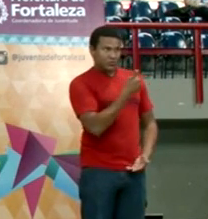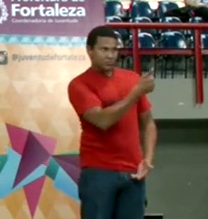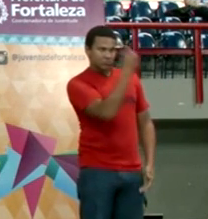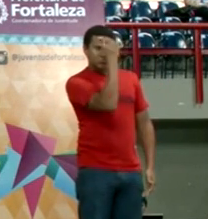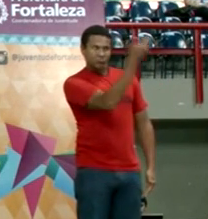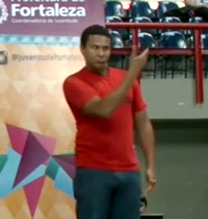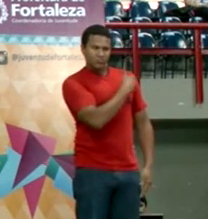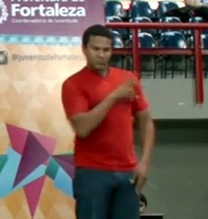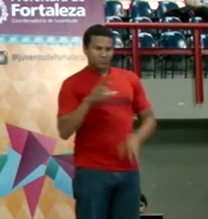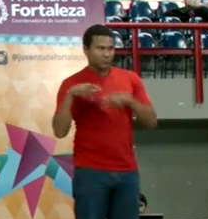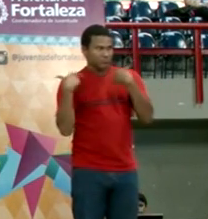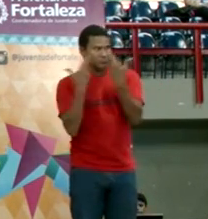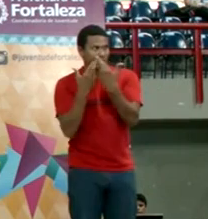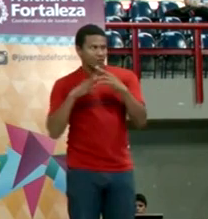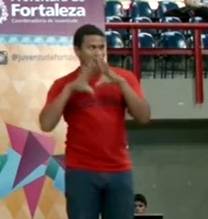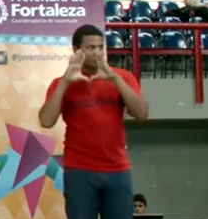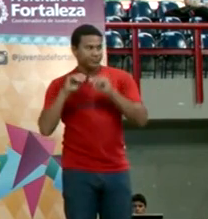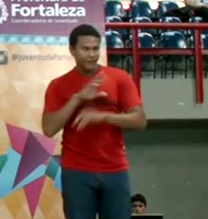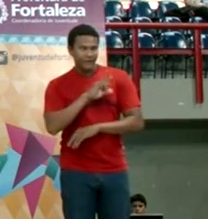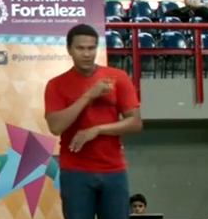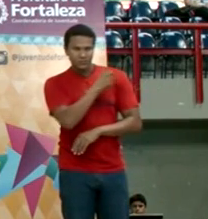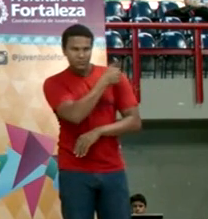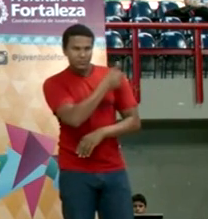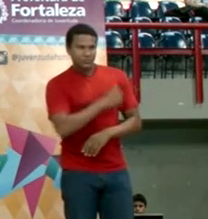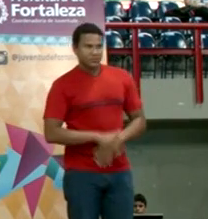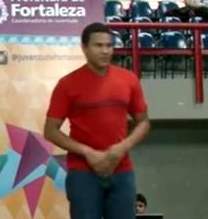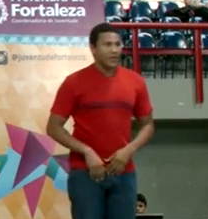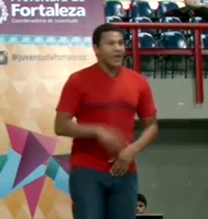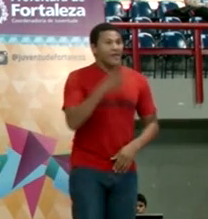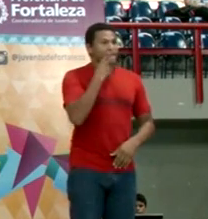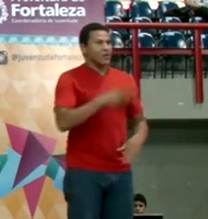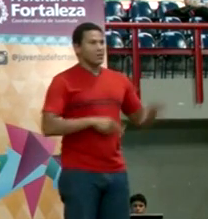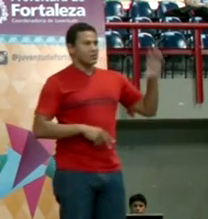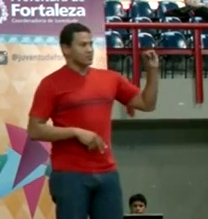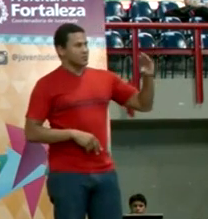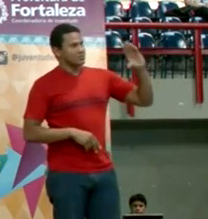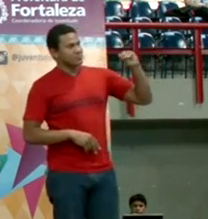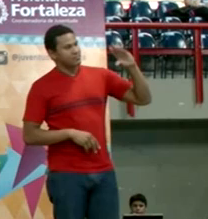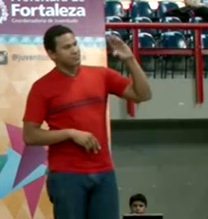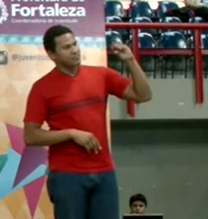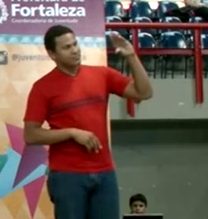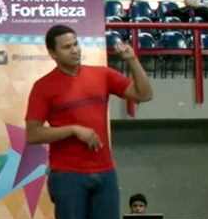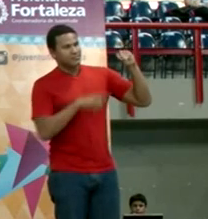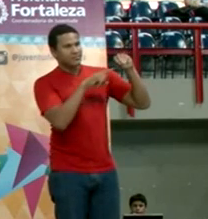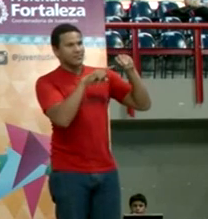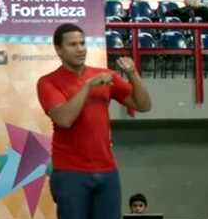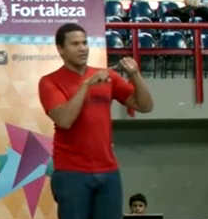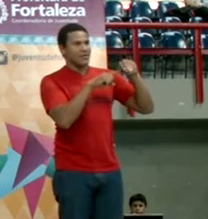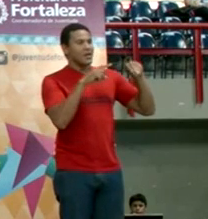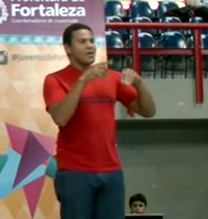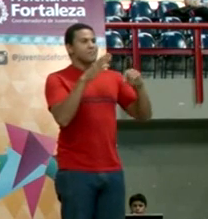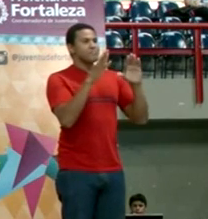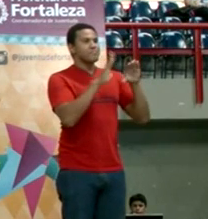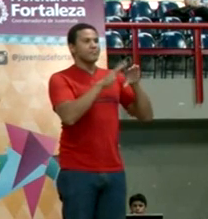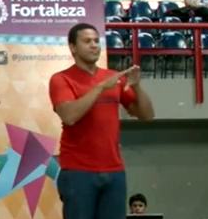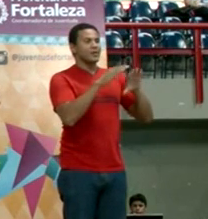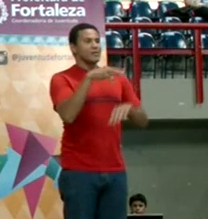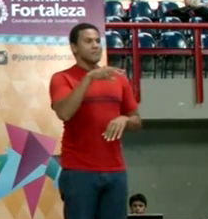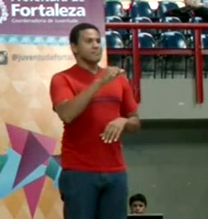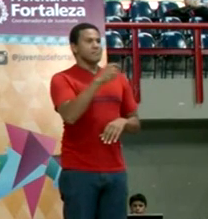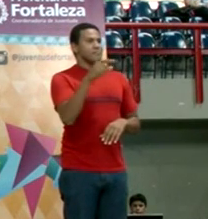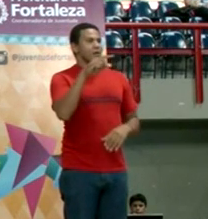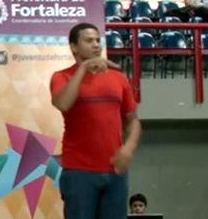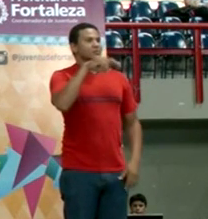certo. Aí ele montou um grupo terrorista chamado Mão Negra, tá? Profissional, o